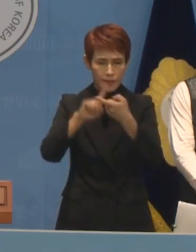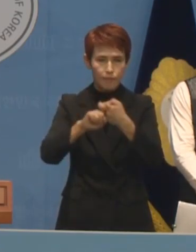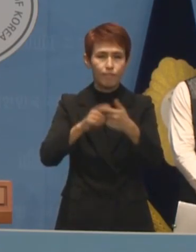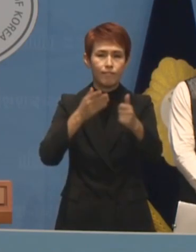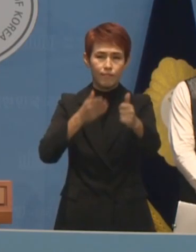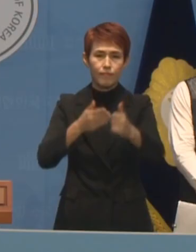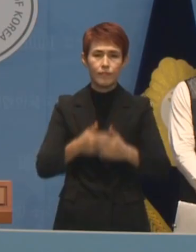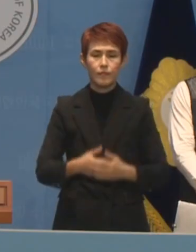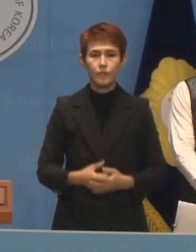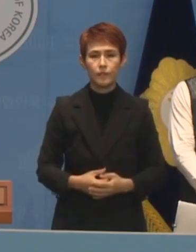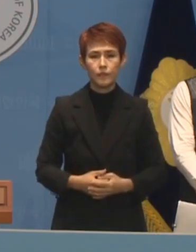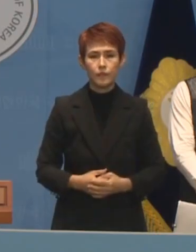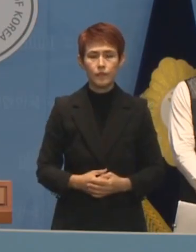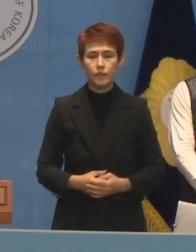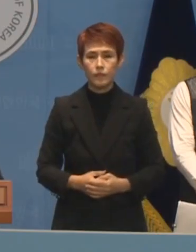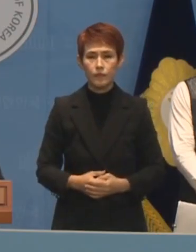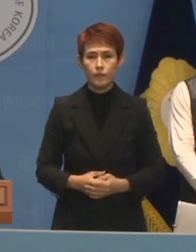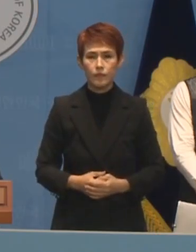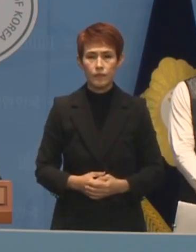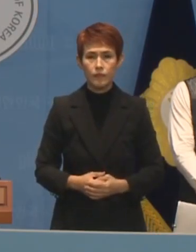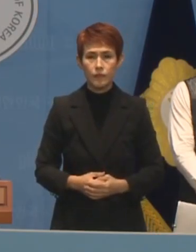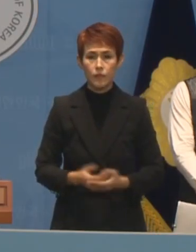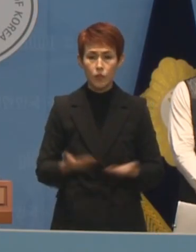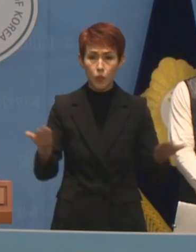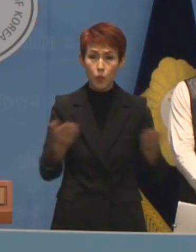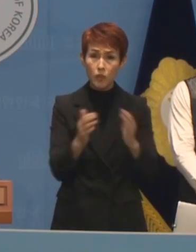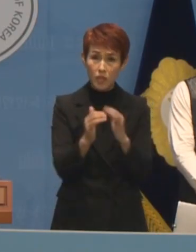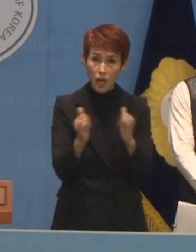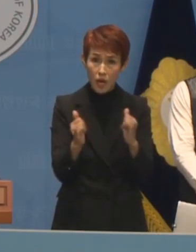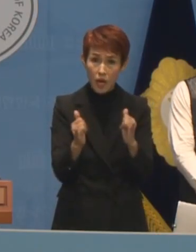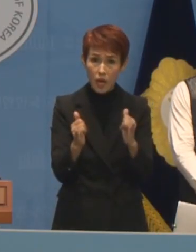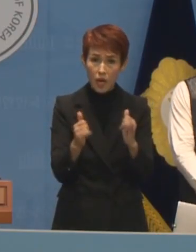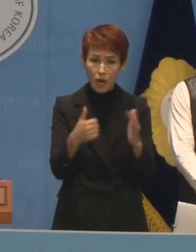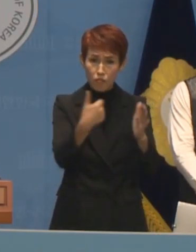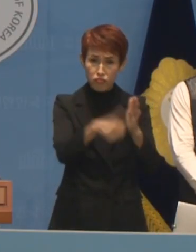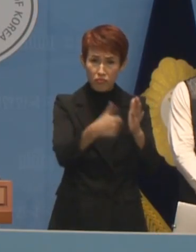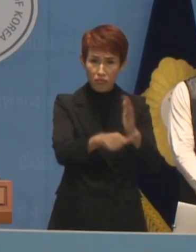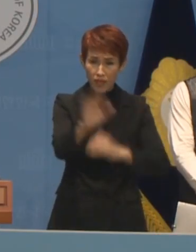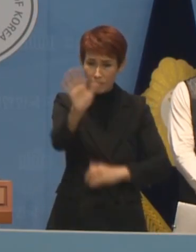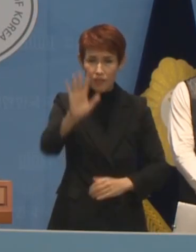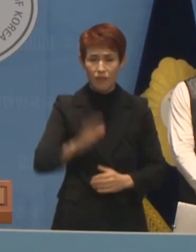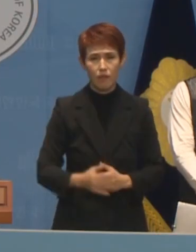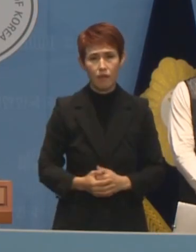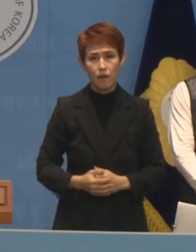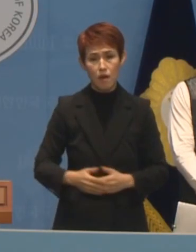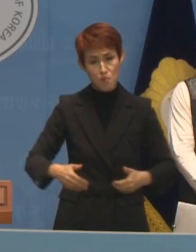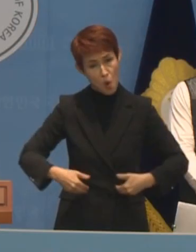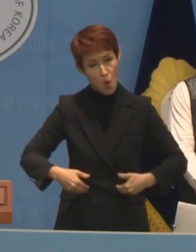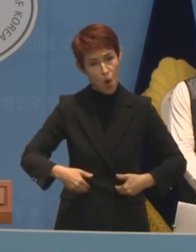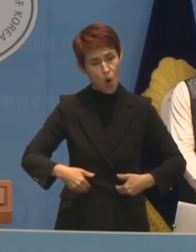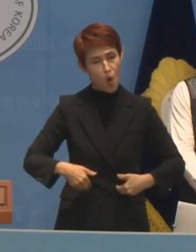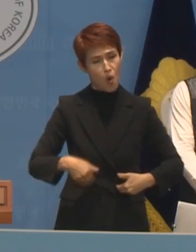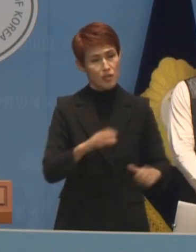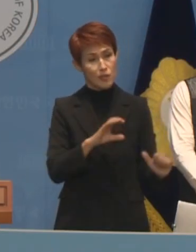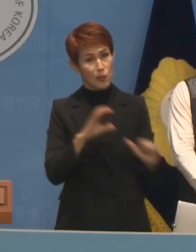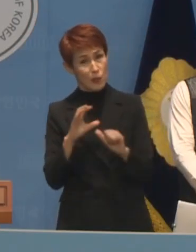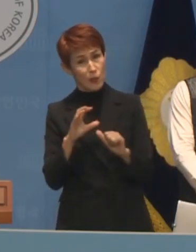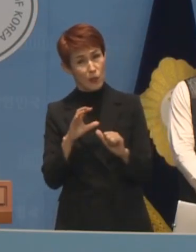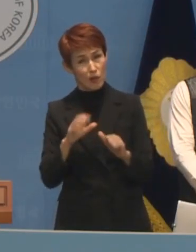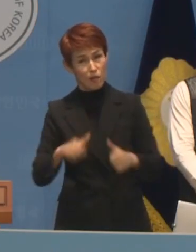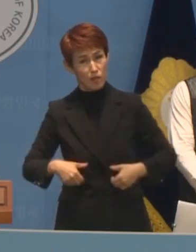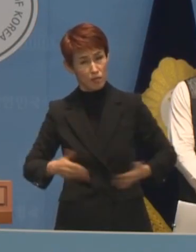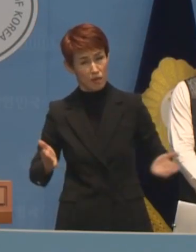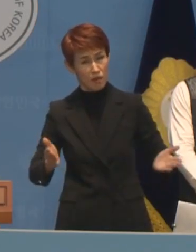가져주셨으면 좋겠습니다. 네, 노동자는 도구가 아닙니다. 필요할 때는 쉽게 사용하고